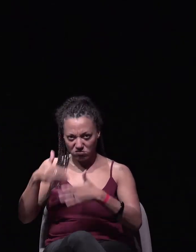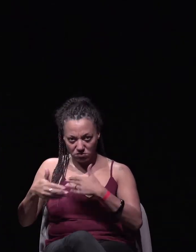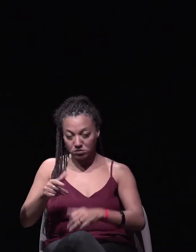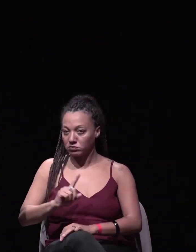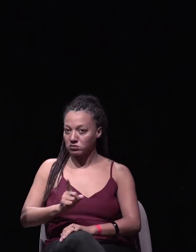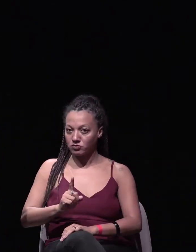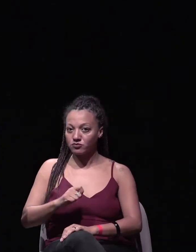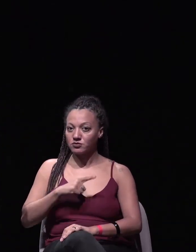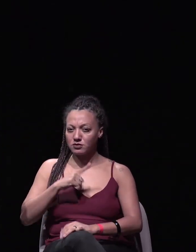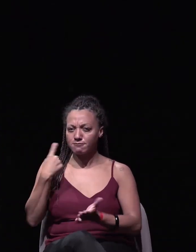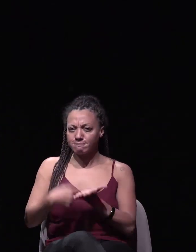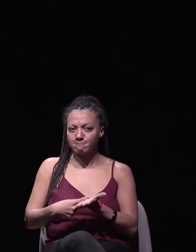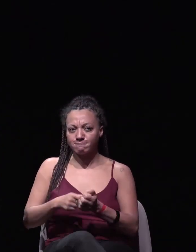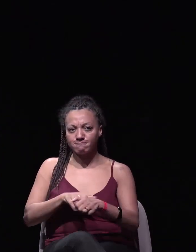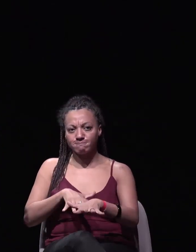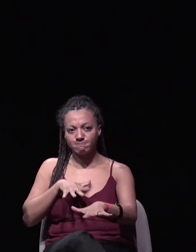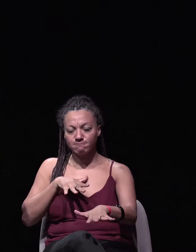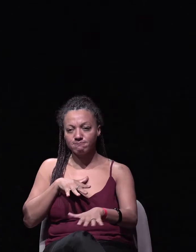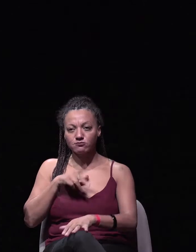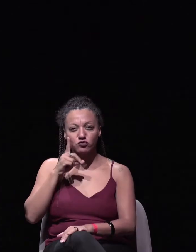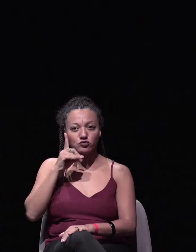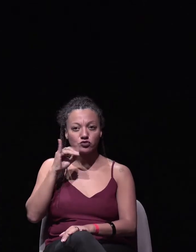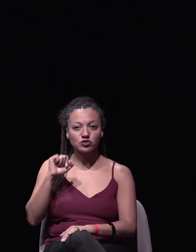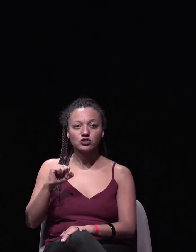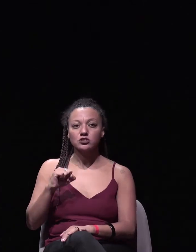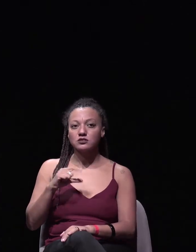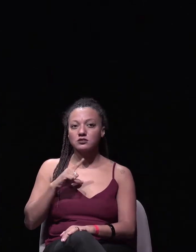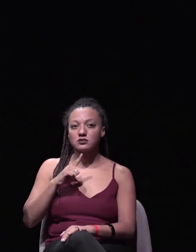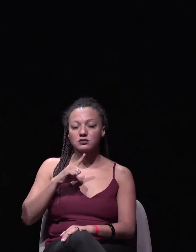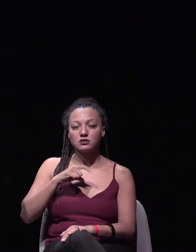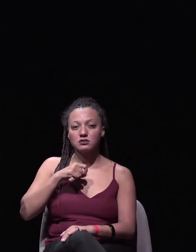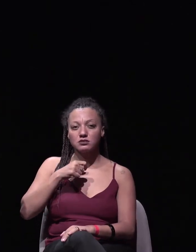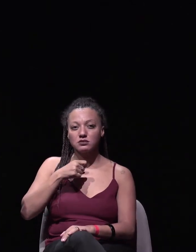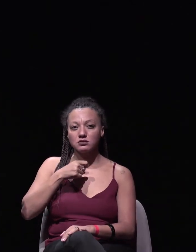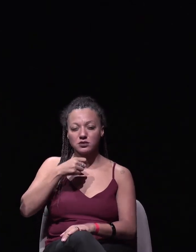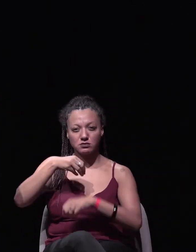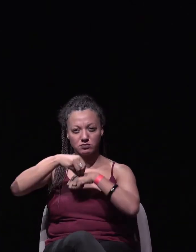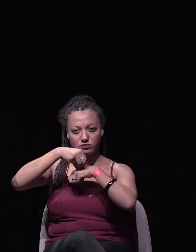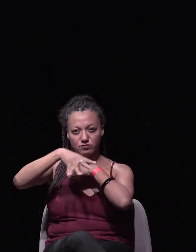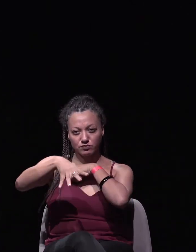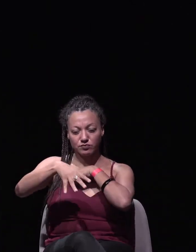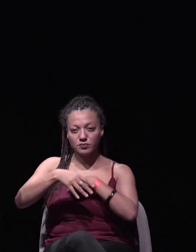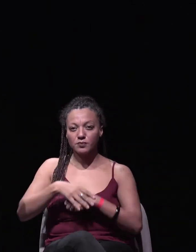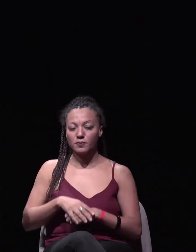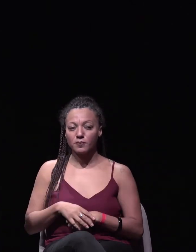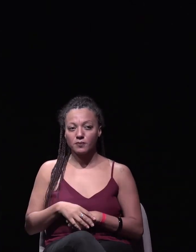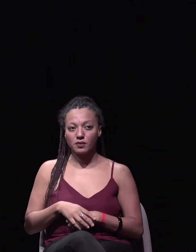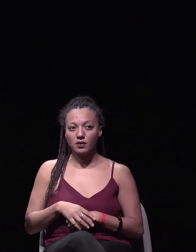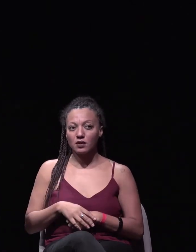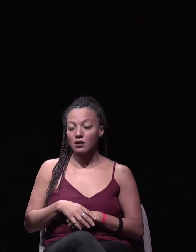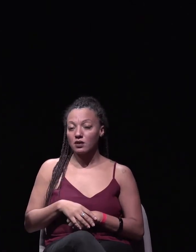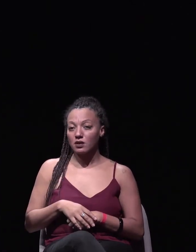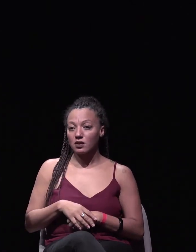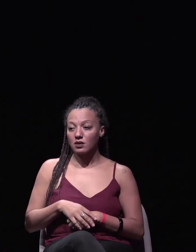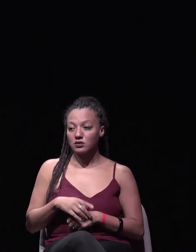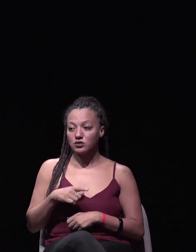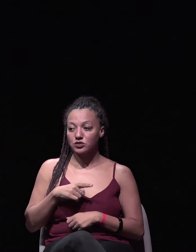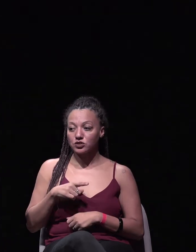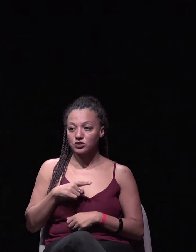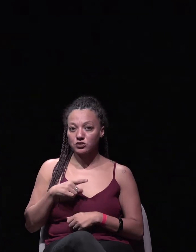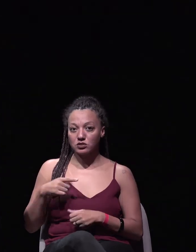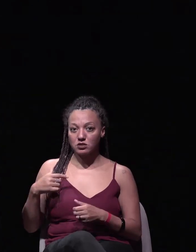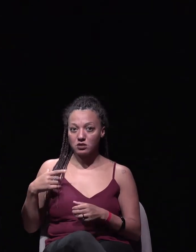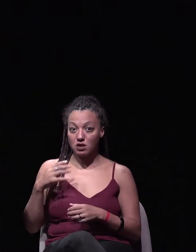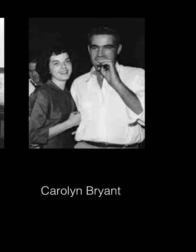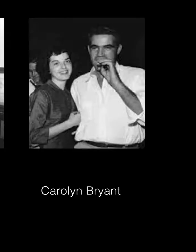acaso. Neste dia do discurso do Martin Luther King, se contavam 8 anos